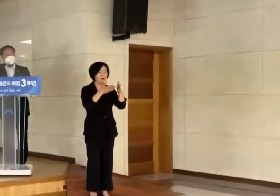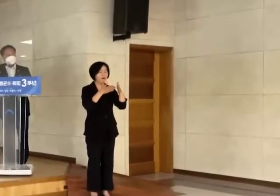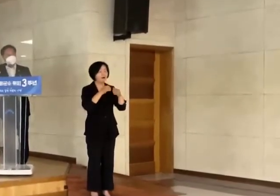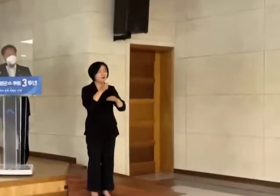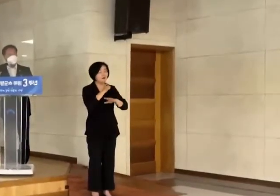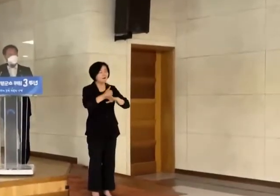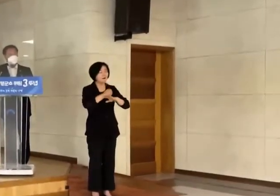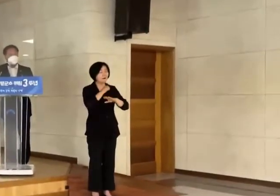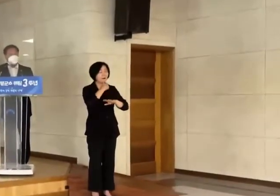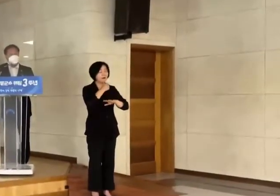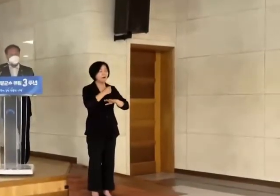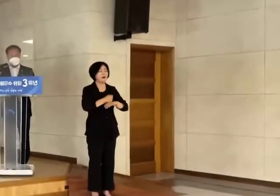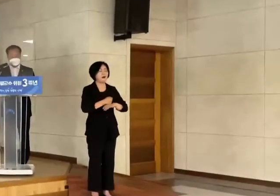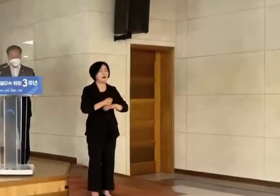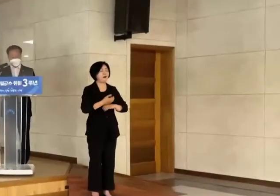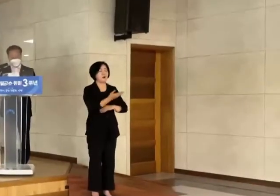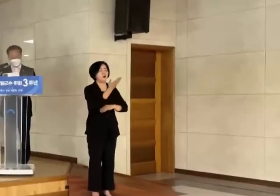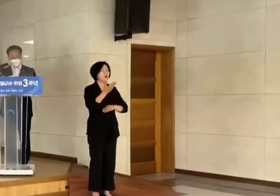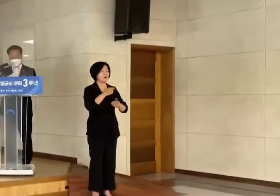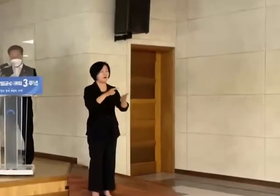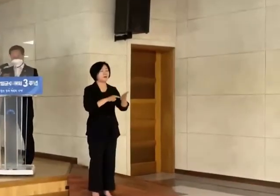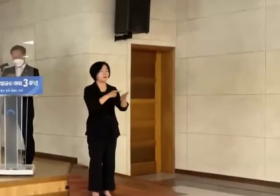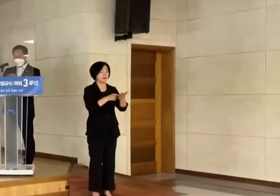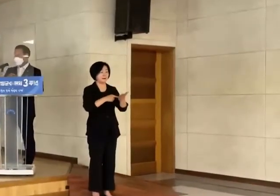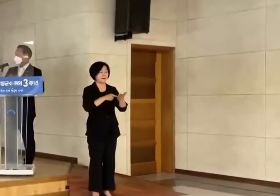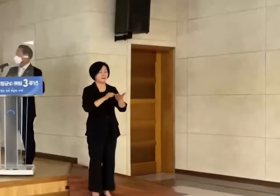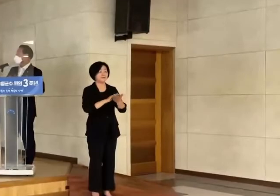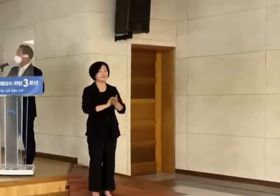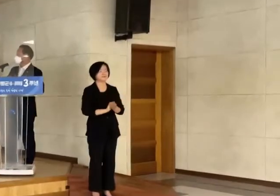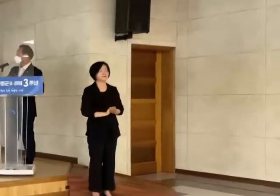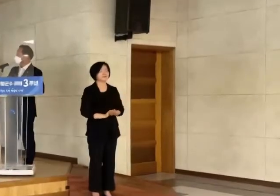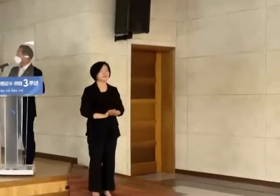국민 여러분께 보답하겠습니다.